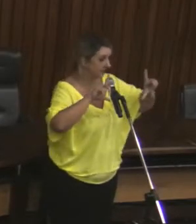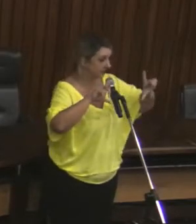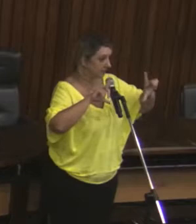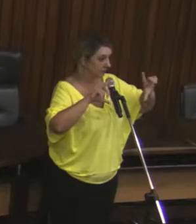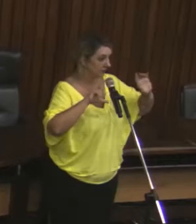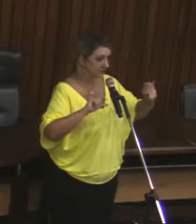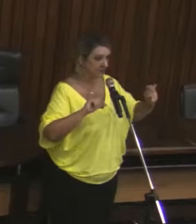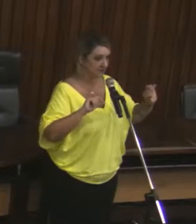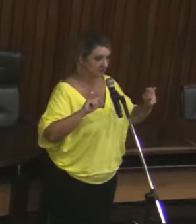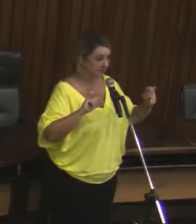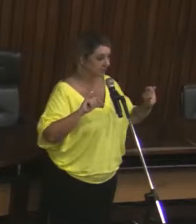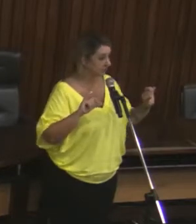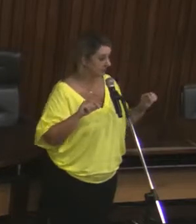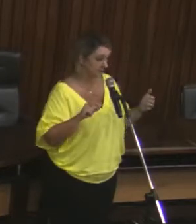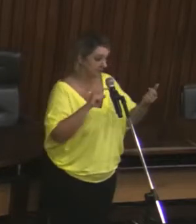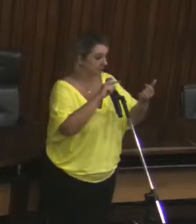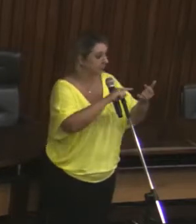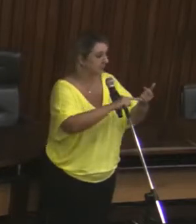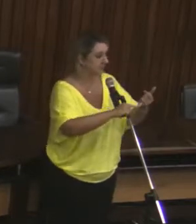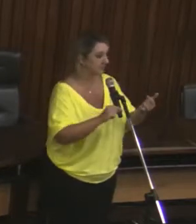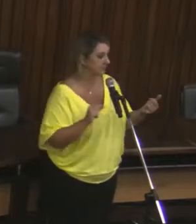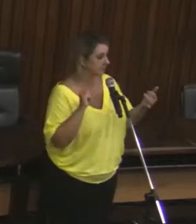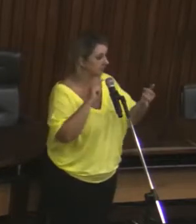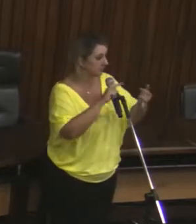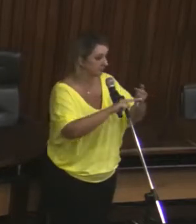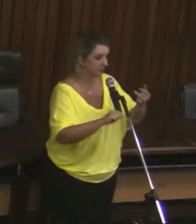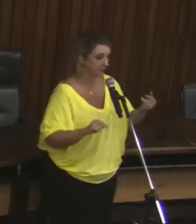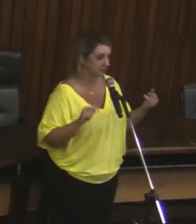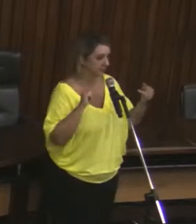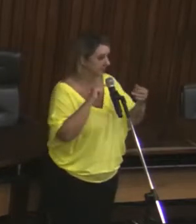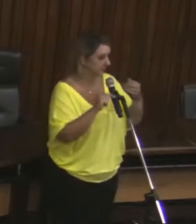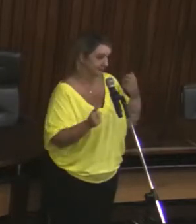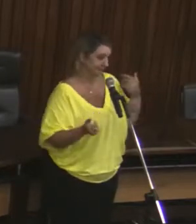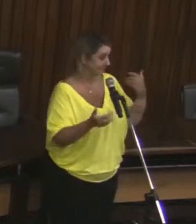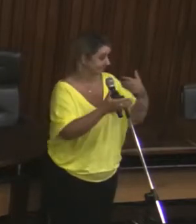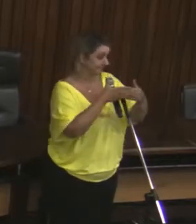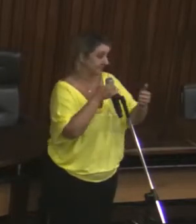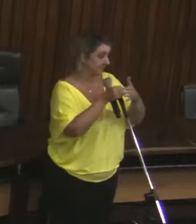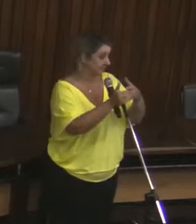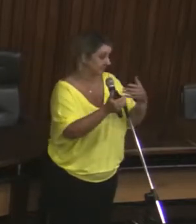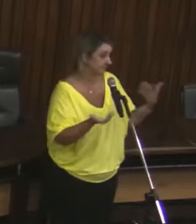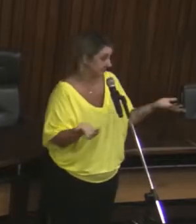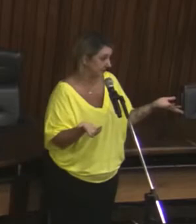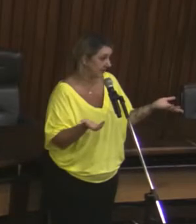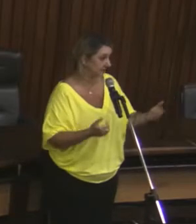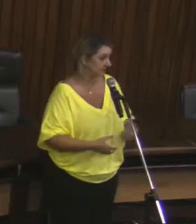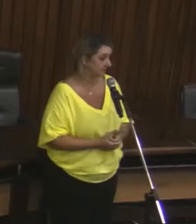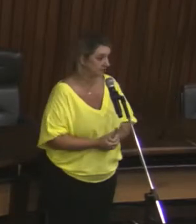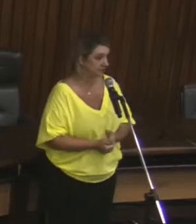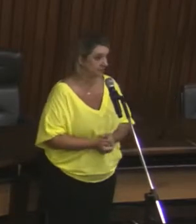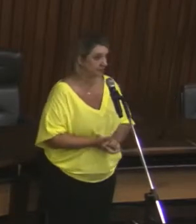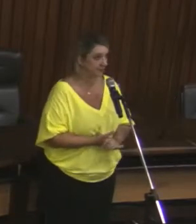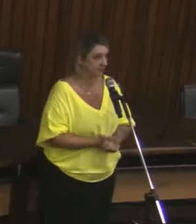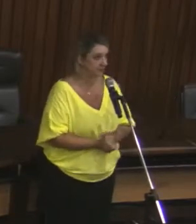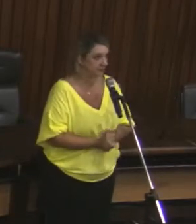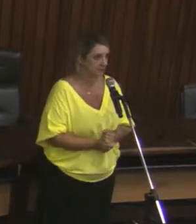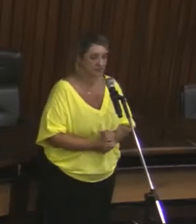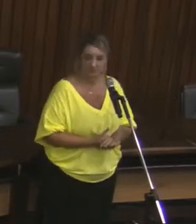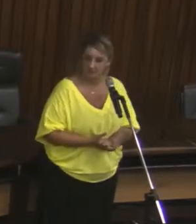o adesivão do surdo. Mas polícia buzina, bombeiro buzina. Então, né, não adianta muita coisa. E não adianta